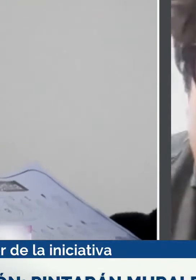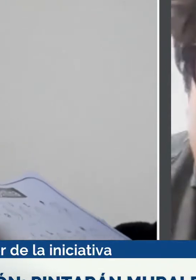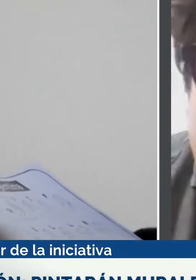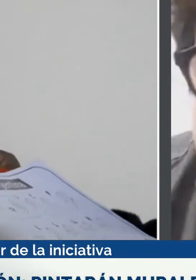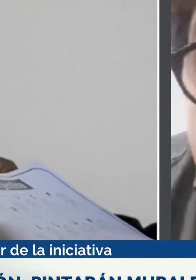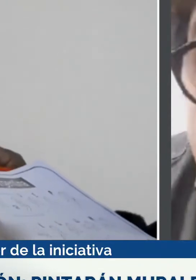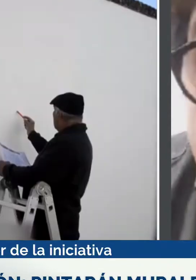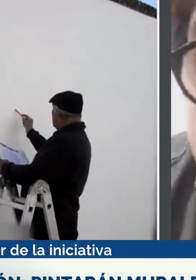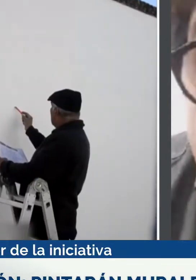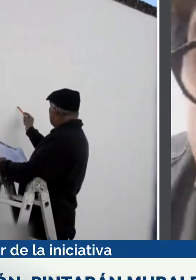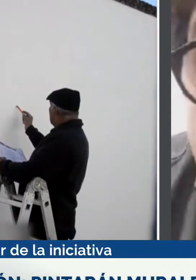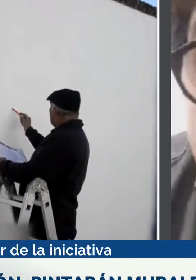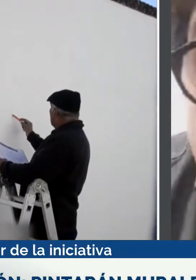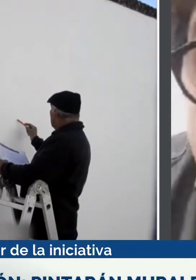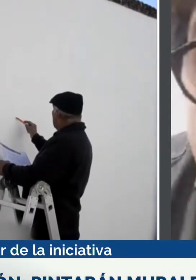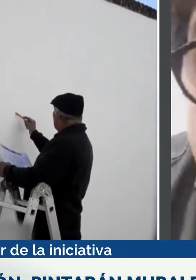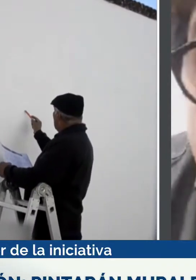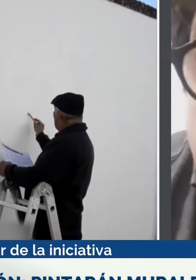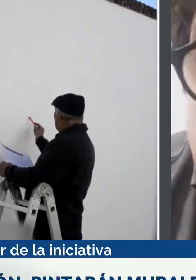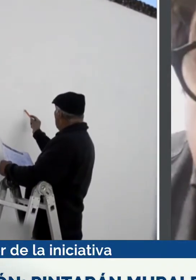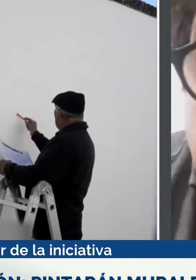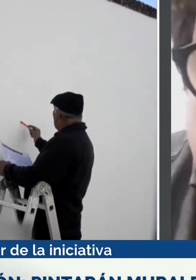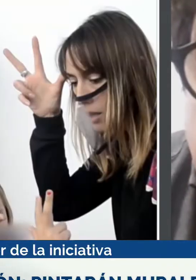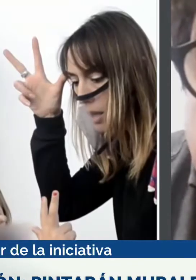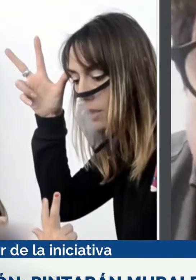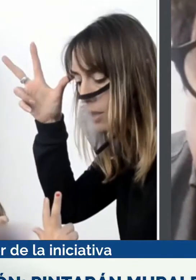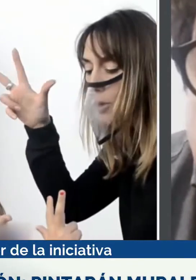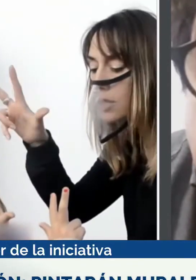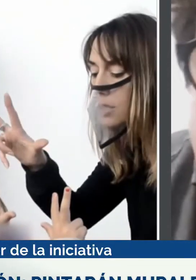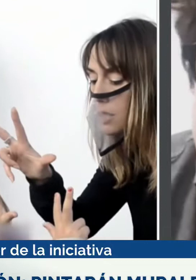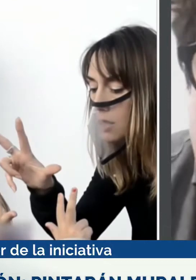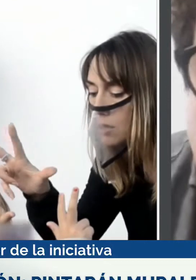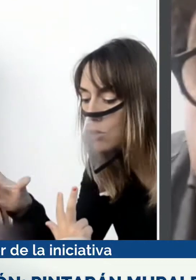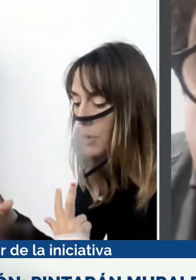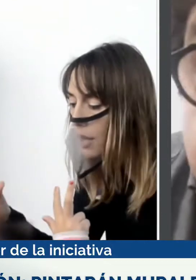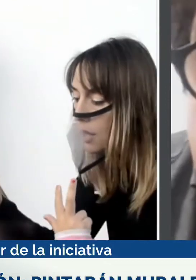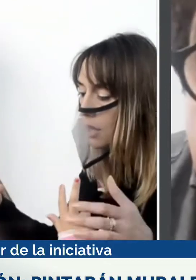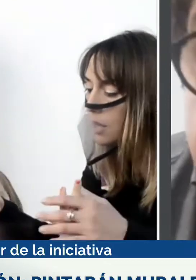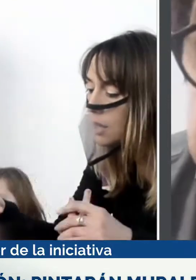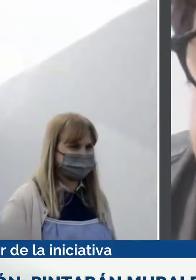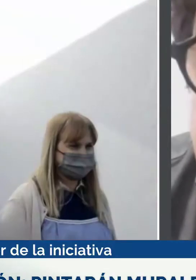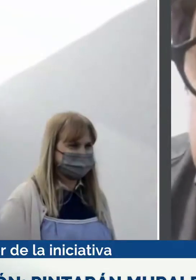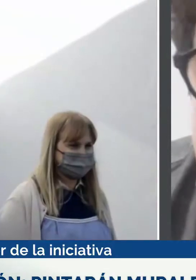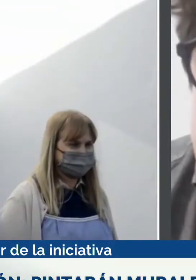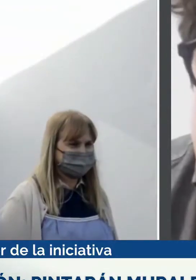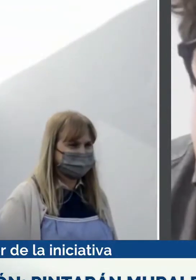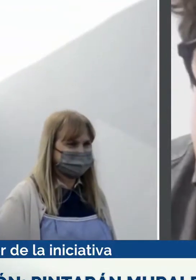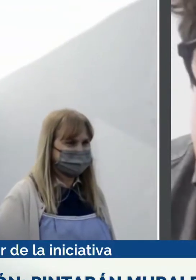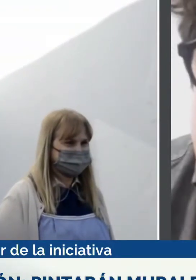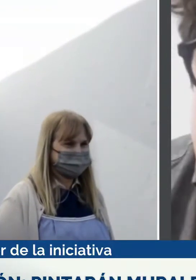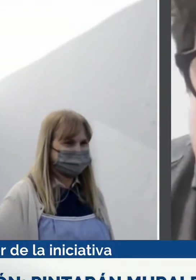el objetivo principal. Pero, por supuesto, que hay un área de discapacidad